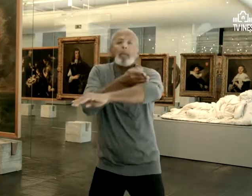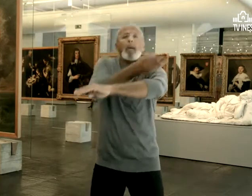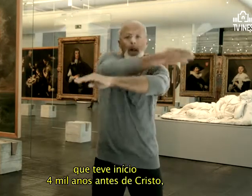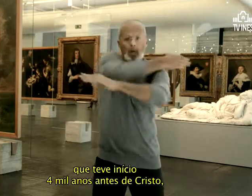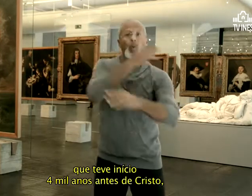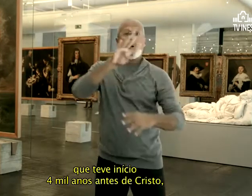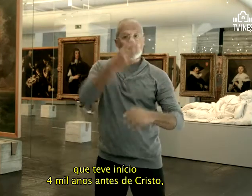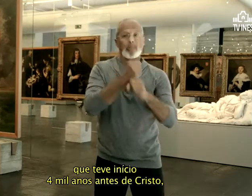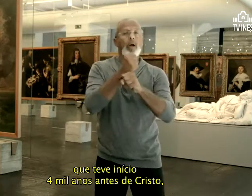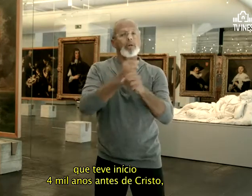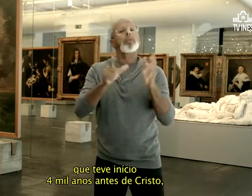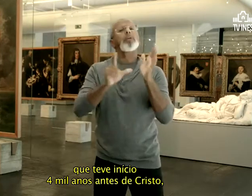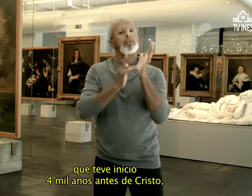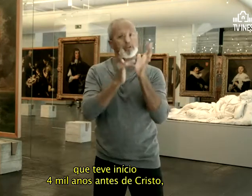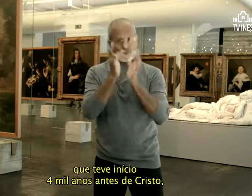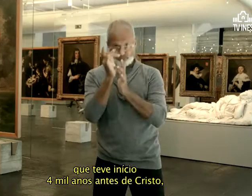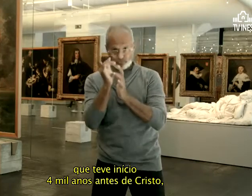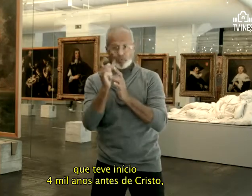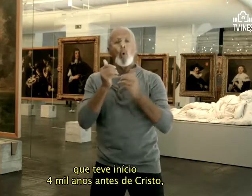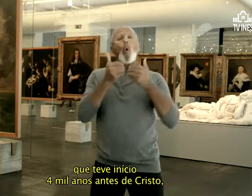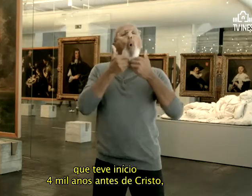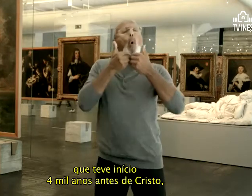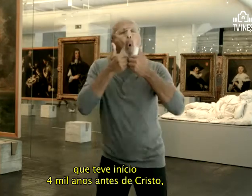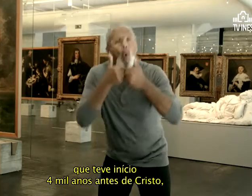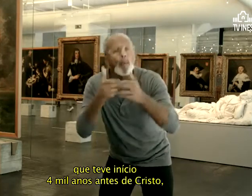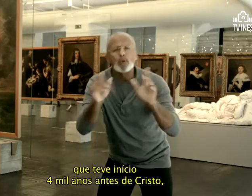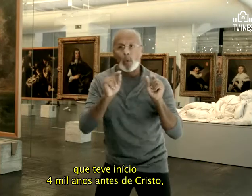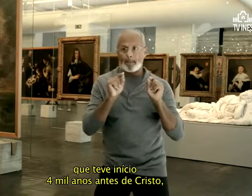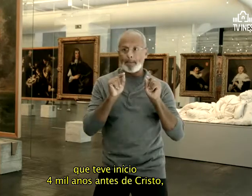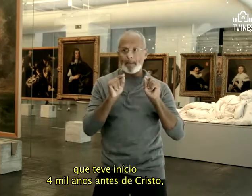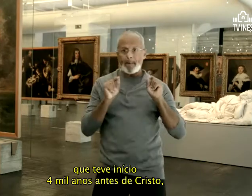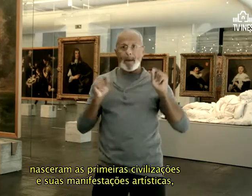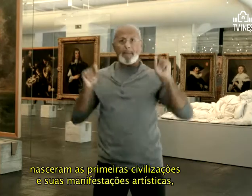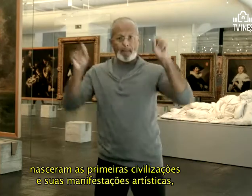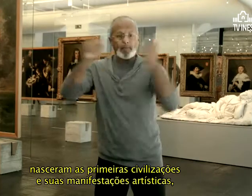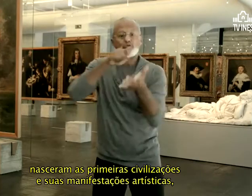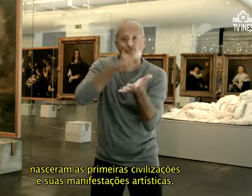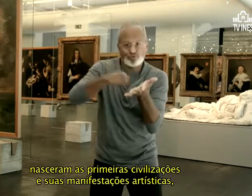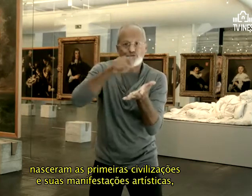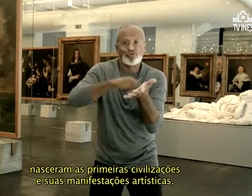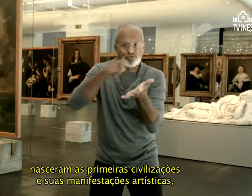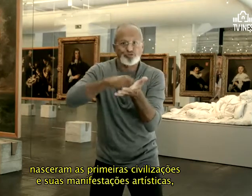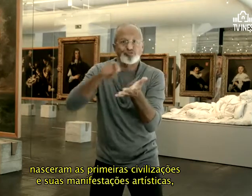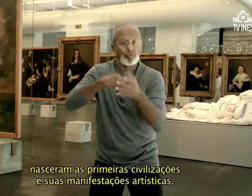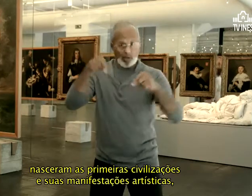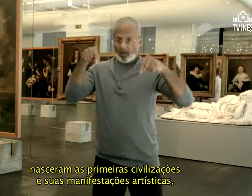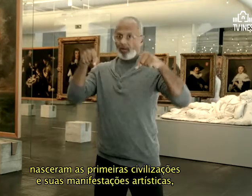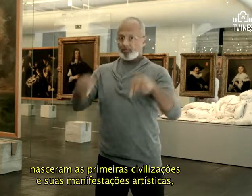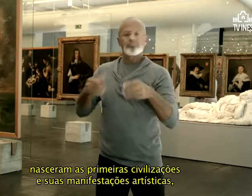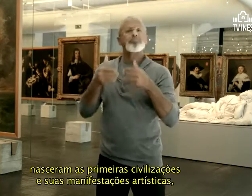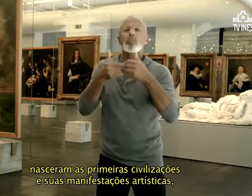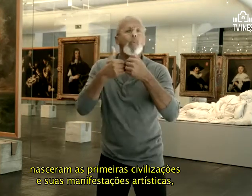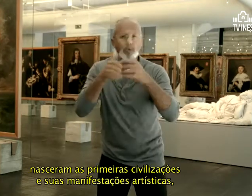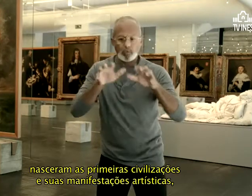que teve início 4 mil anos antes de Cristo, nasceram as primeiras civilizações e